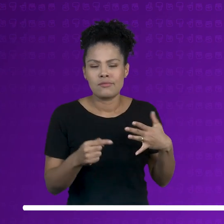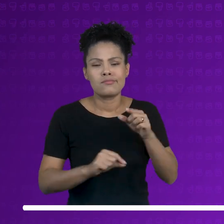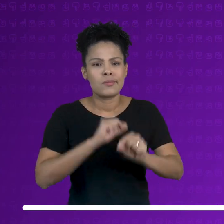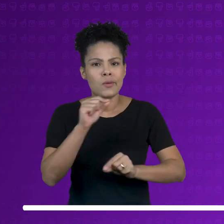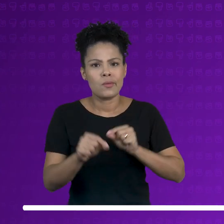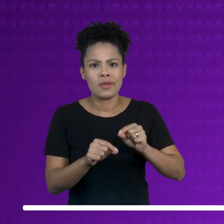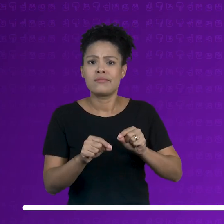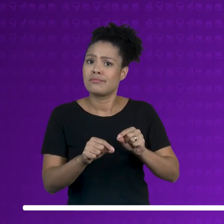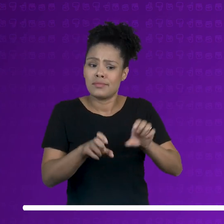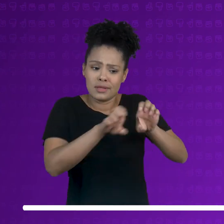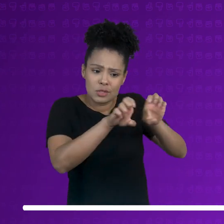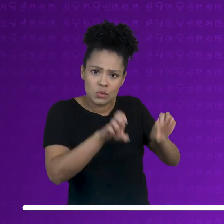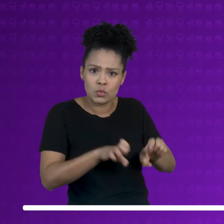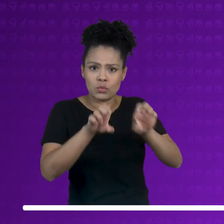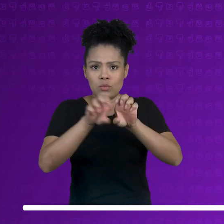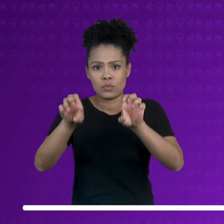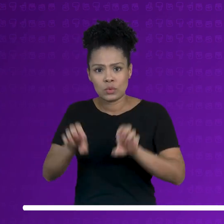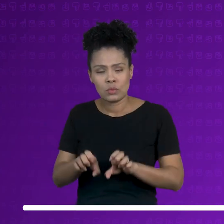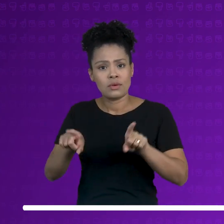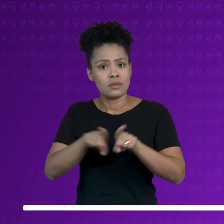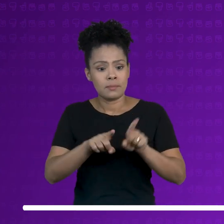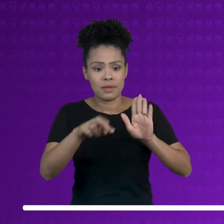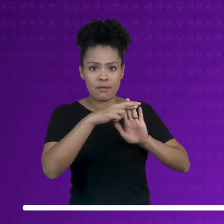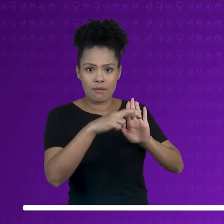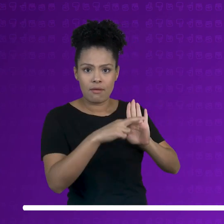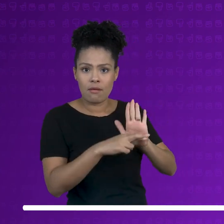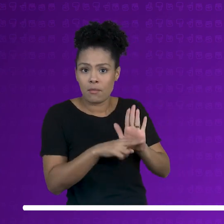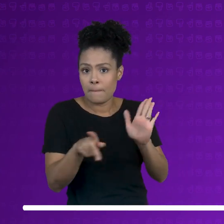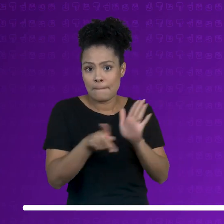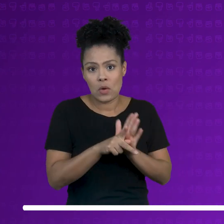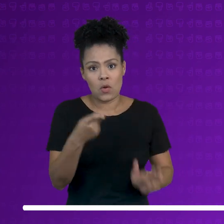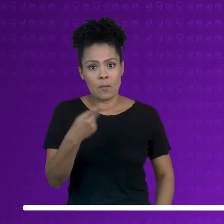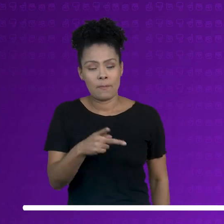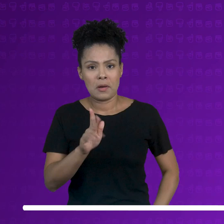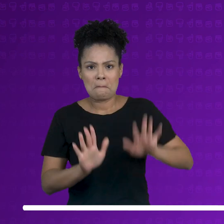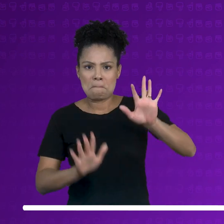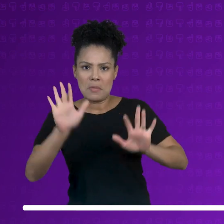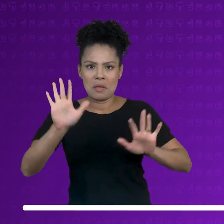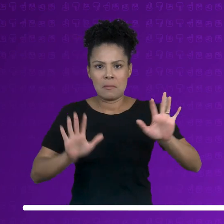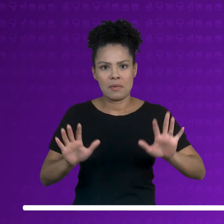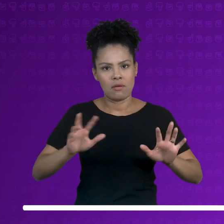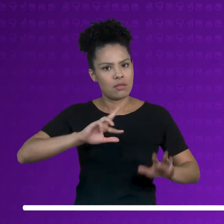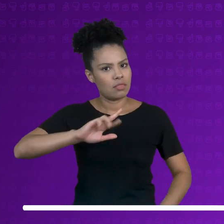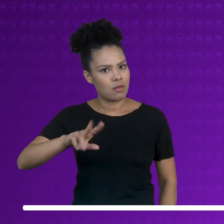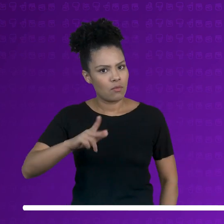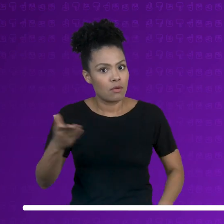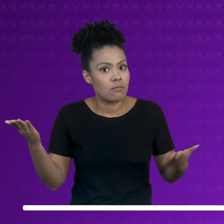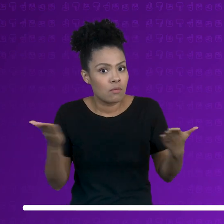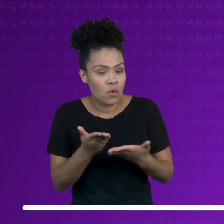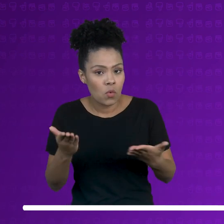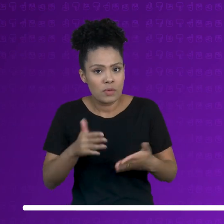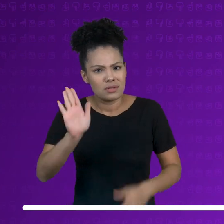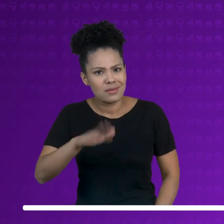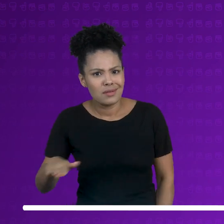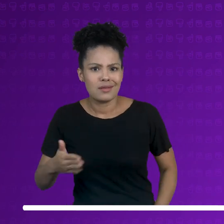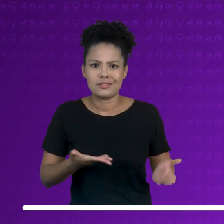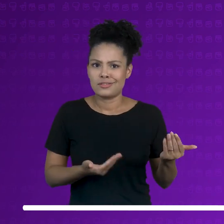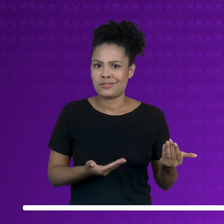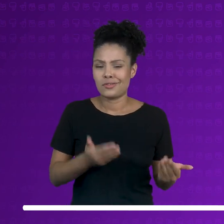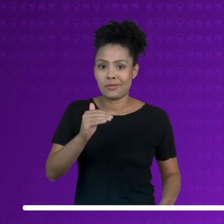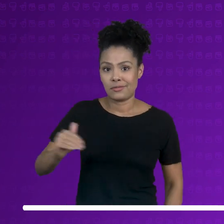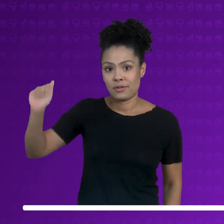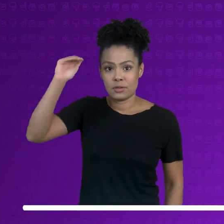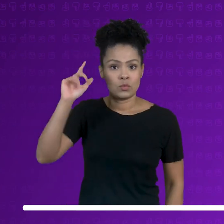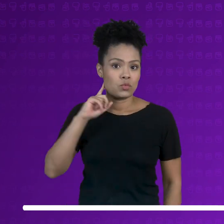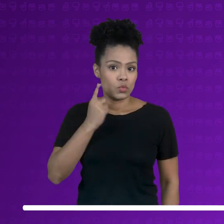sinais possui as suas próprias estruturas e regras e não é somente uma mímica. Hoje em dia, as crianças, jovens